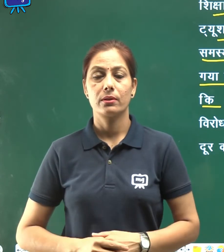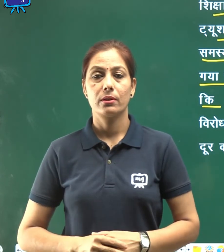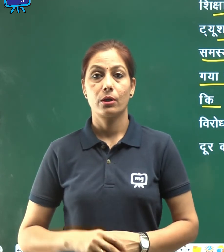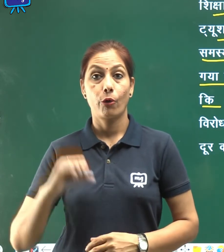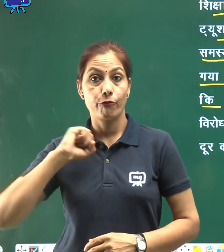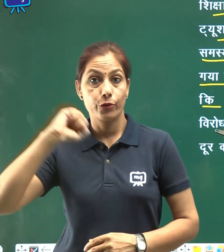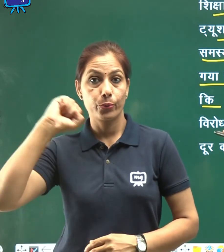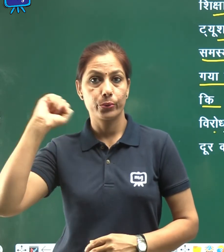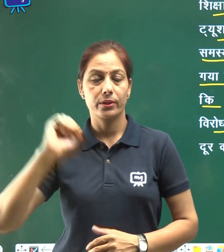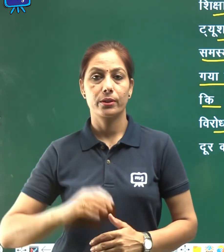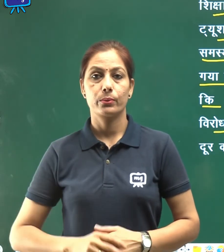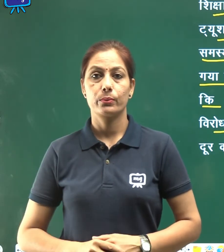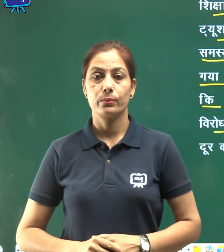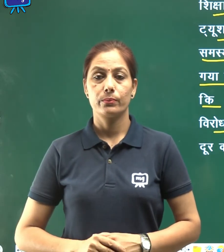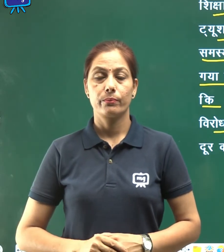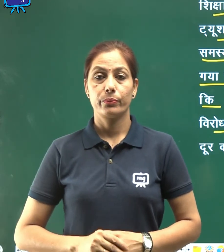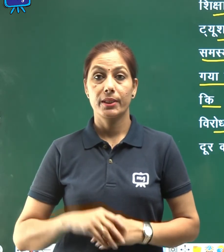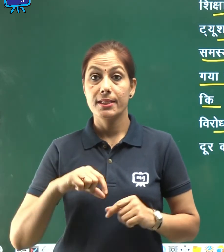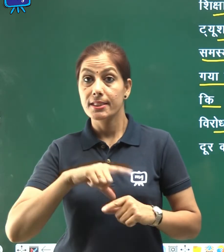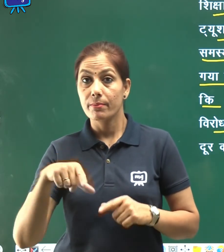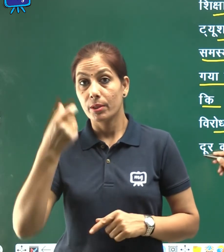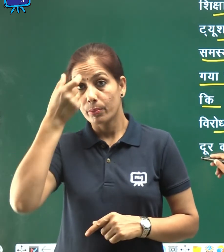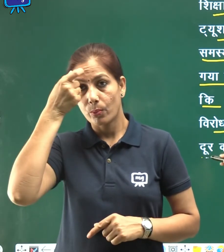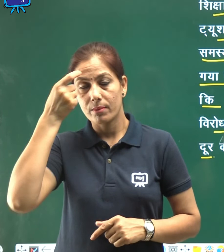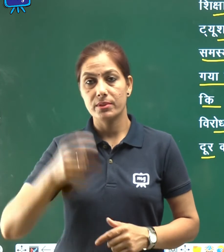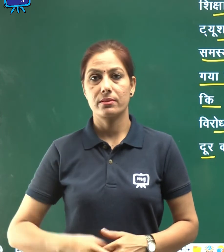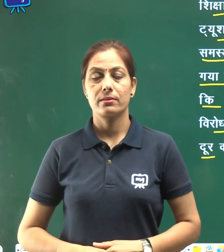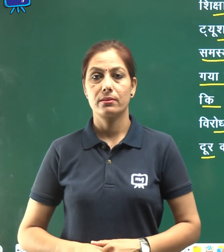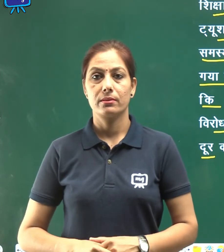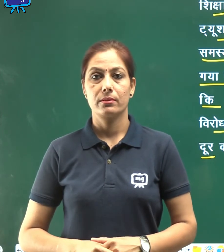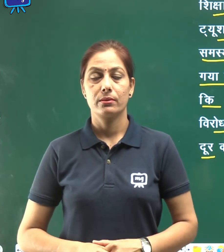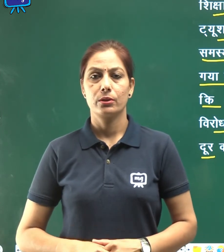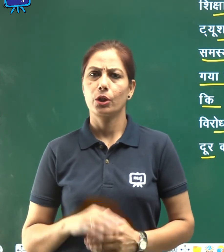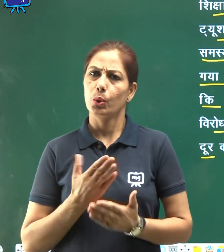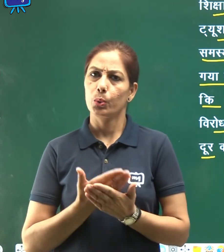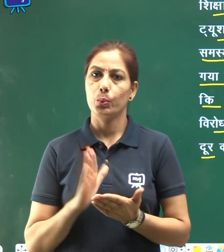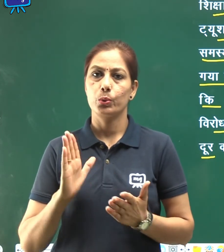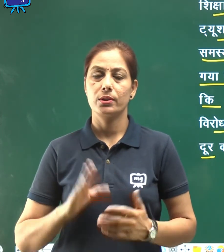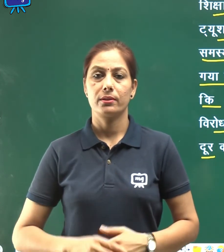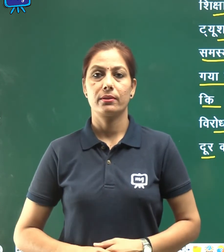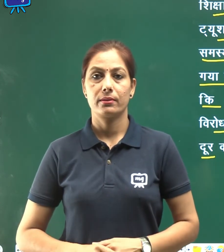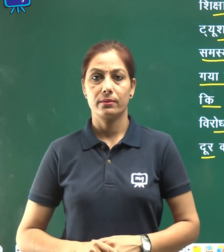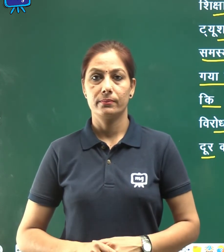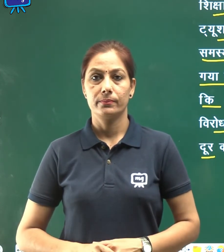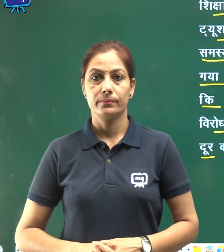विरोध करें तो सभी समस्याएं दूर की जा सकती है।